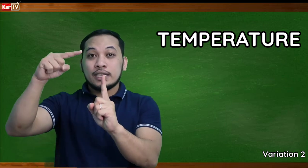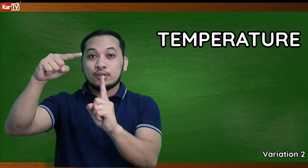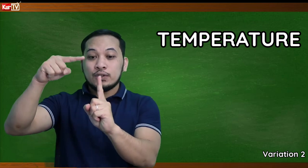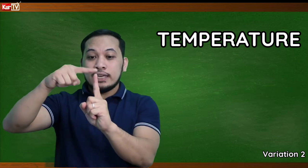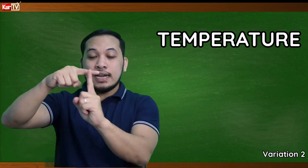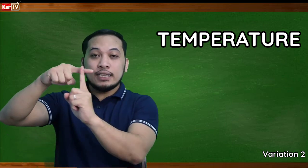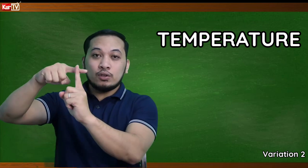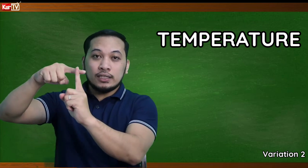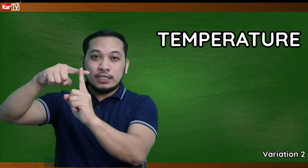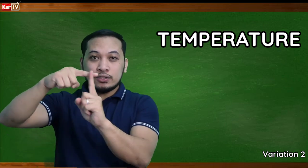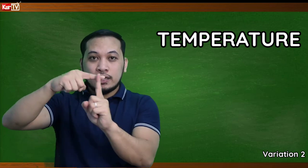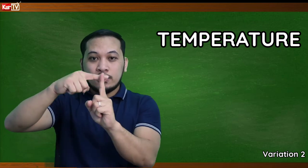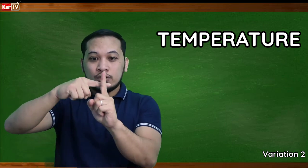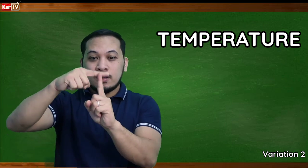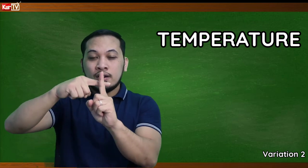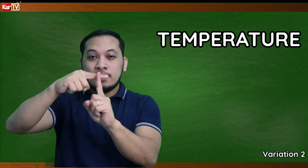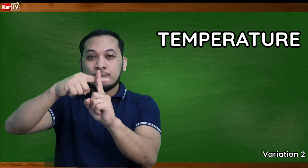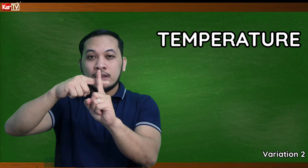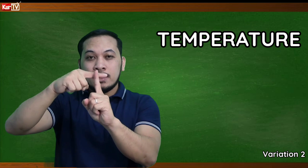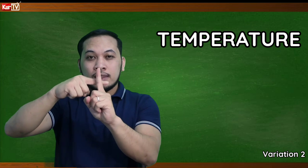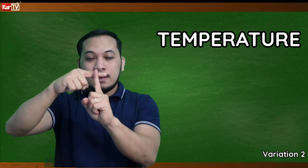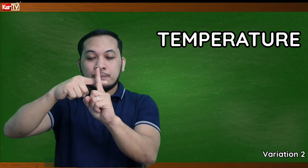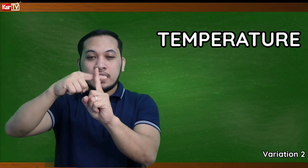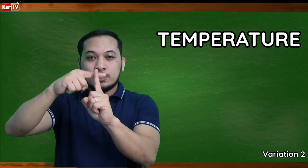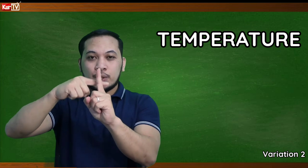ito, igaganto lang dito sa likod. Temperature.